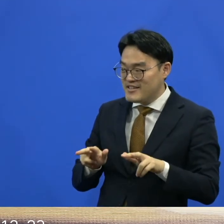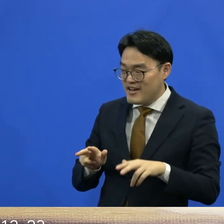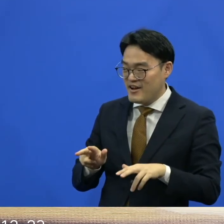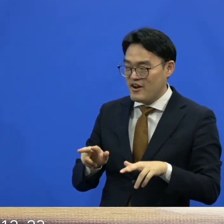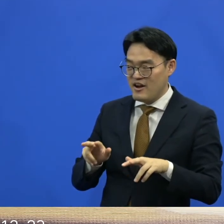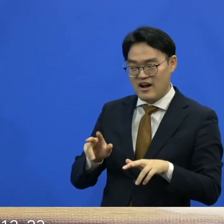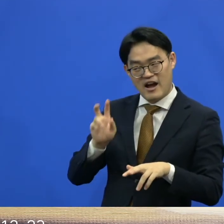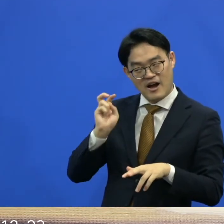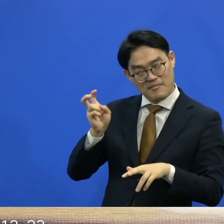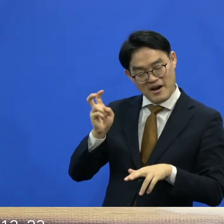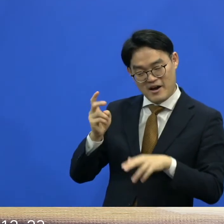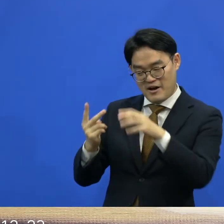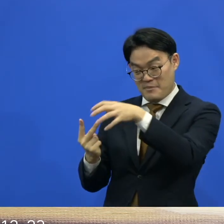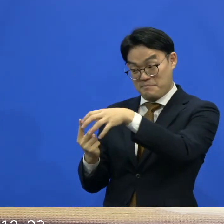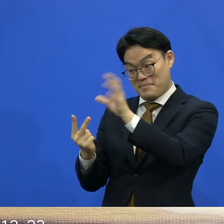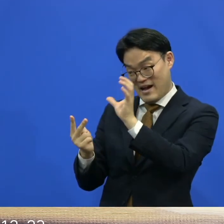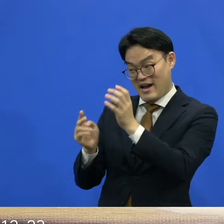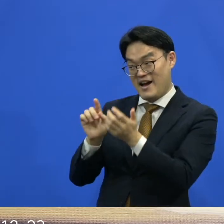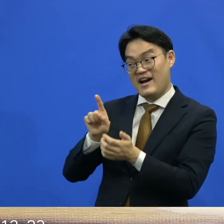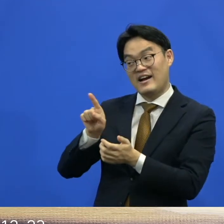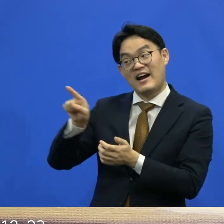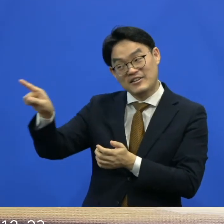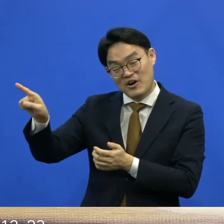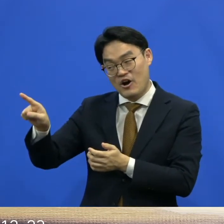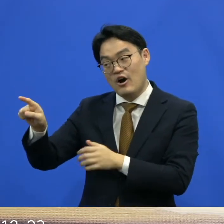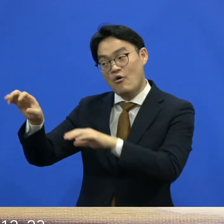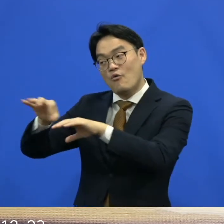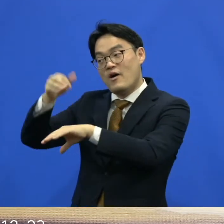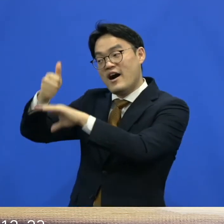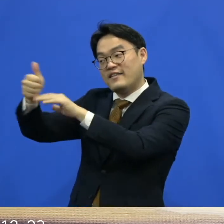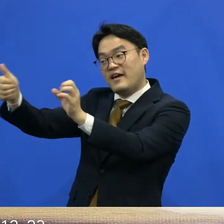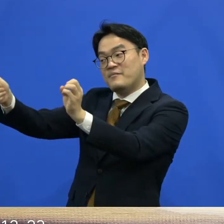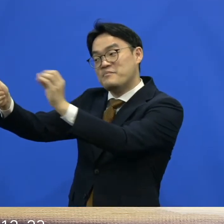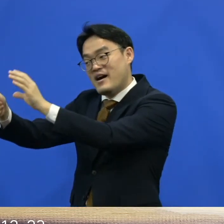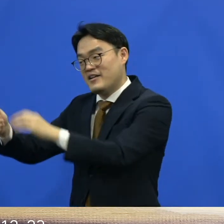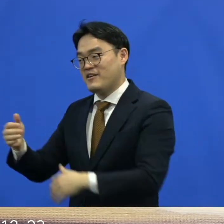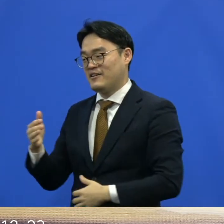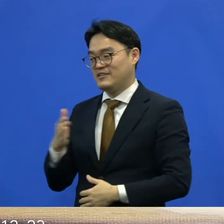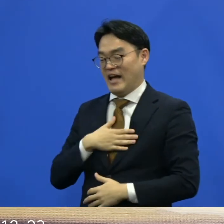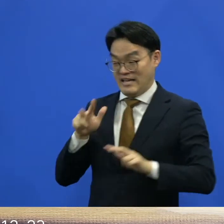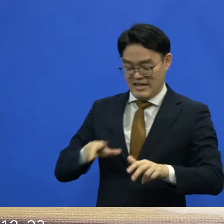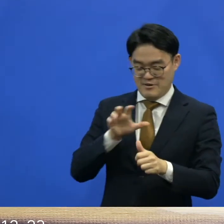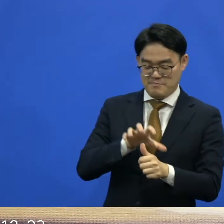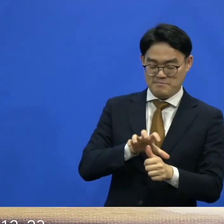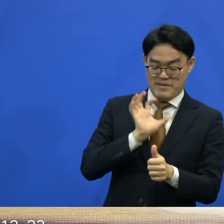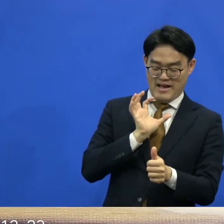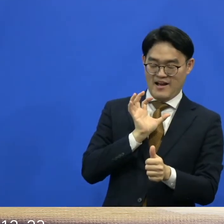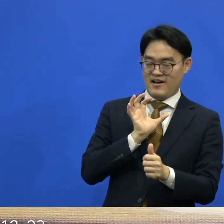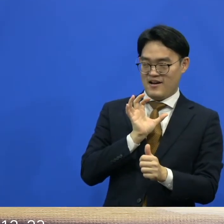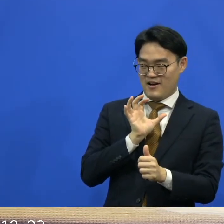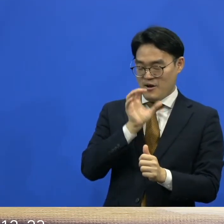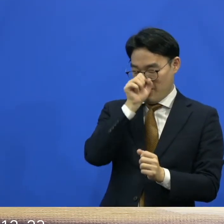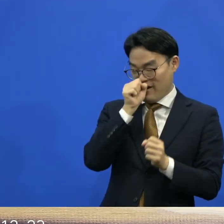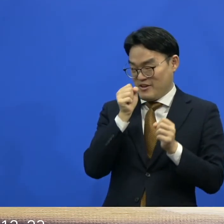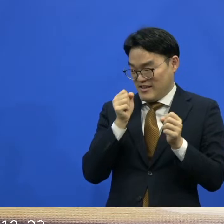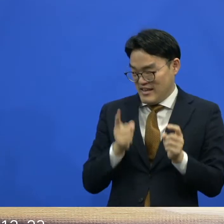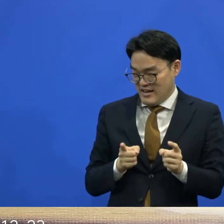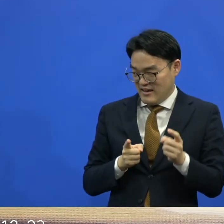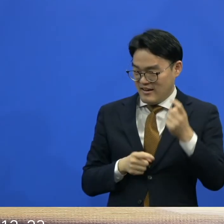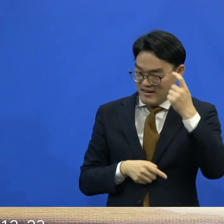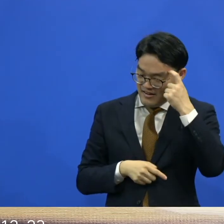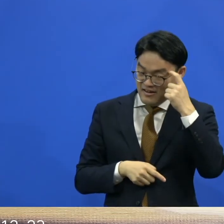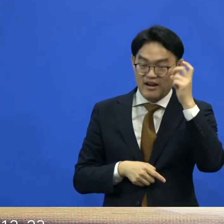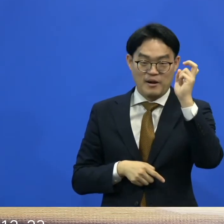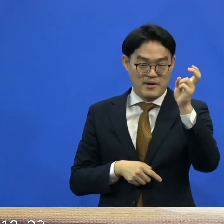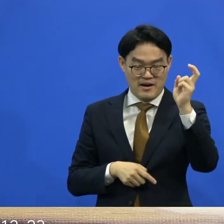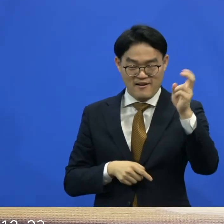예상대로라면 풀려져야 맞습니다. 이건 정말 요셉에게는 엄청난 기회예요. 아마 요셉도